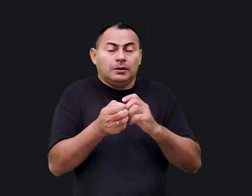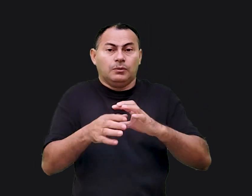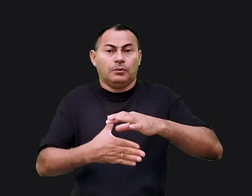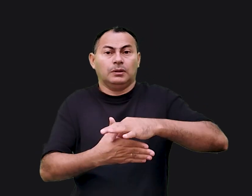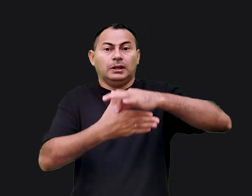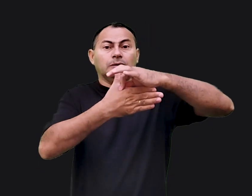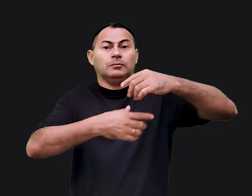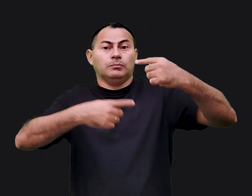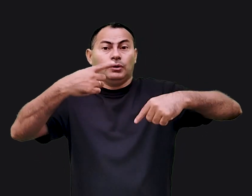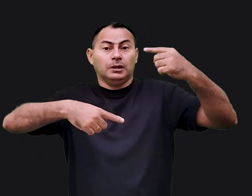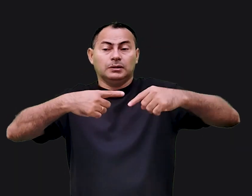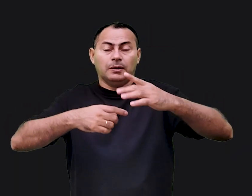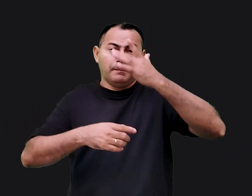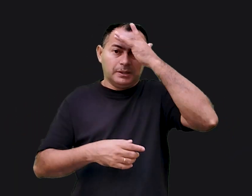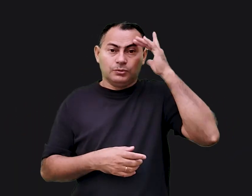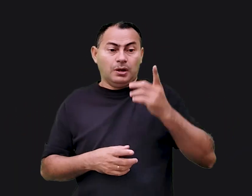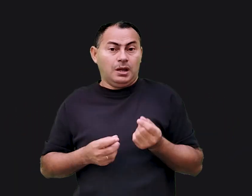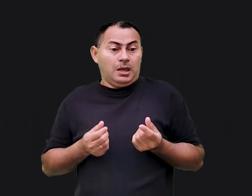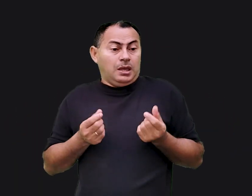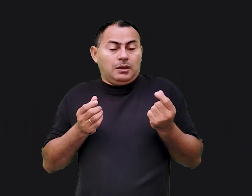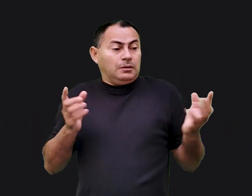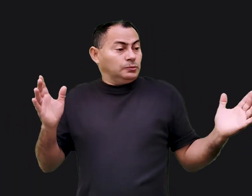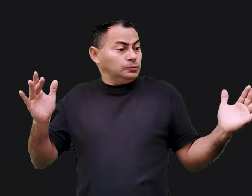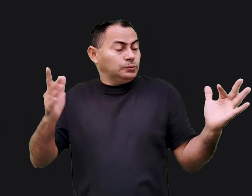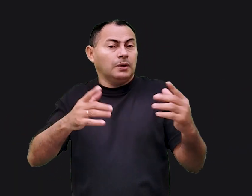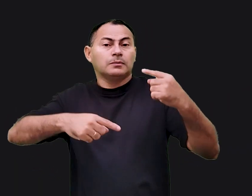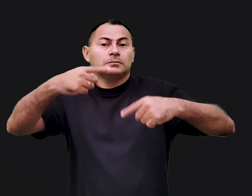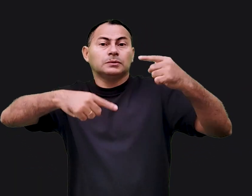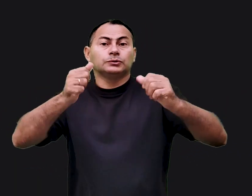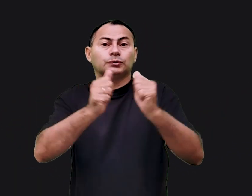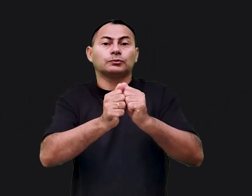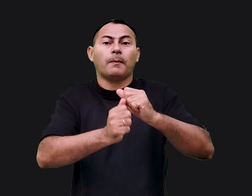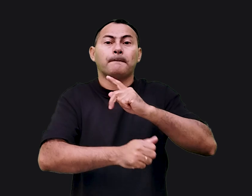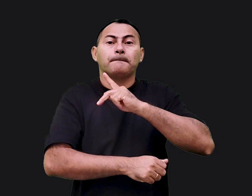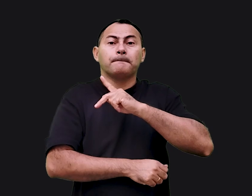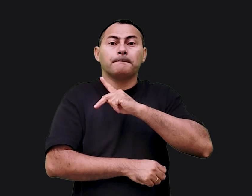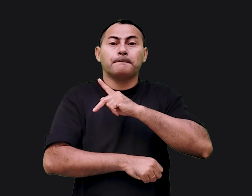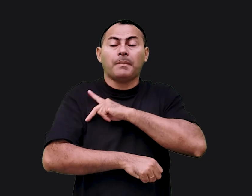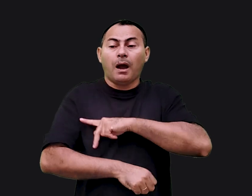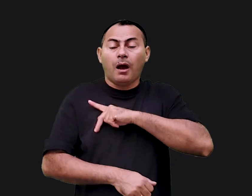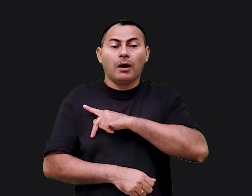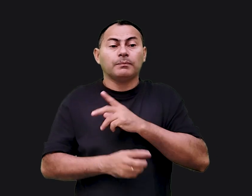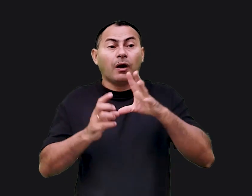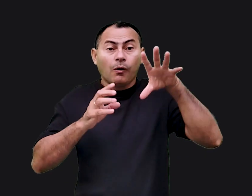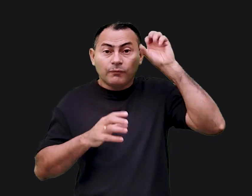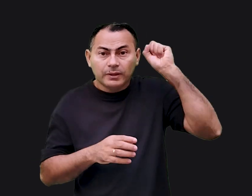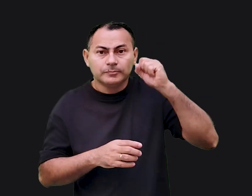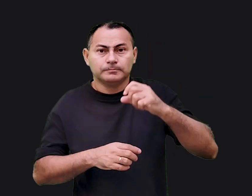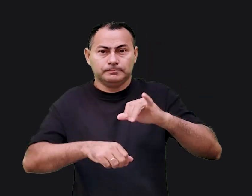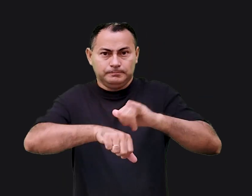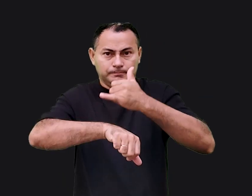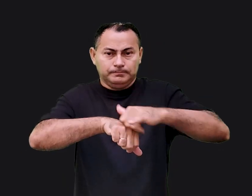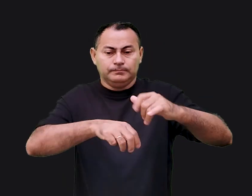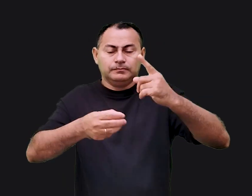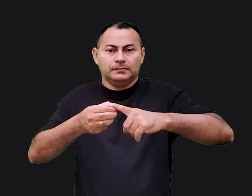líderes políticos e as pessoas ricas reuniram-se para discutir com Paulo Essa foi a estratégia de Paulo na cidade de